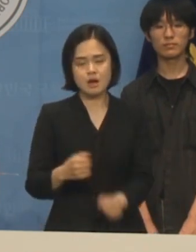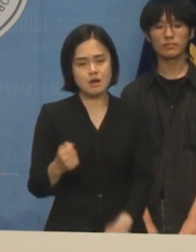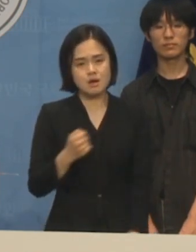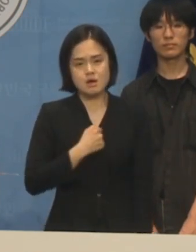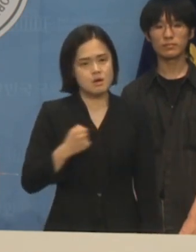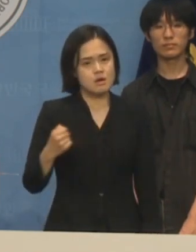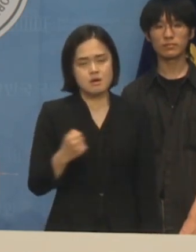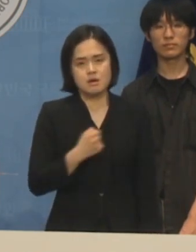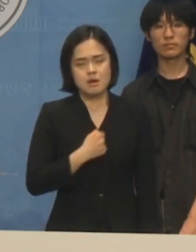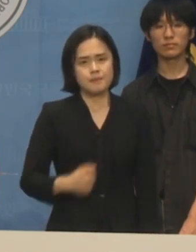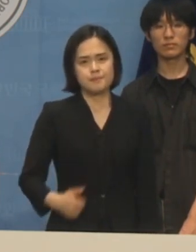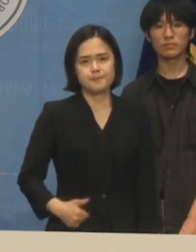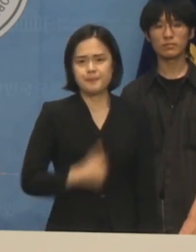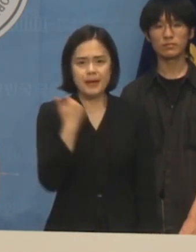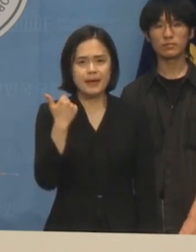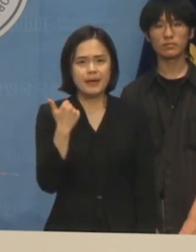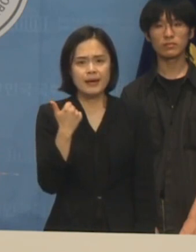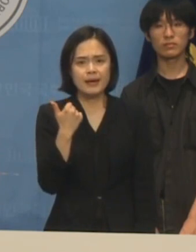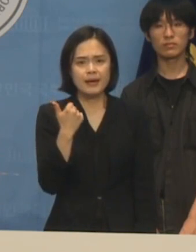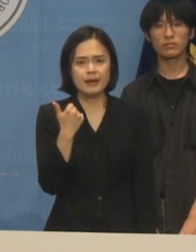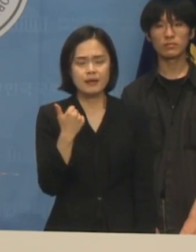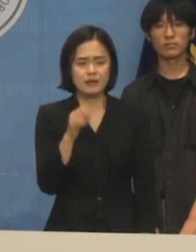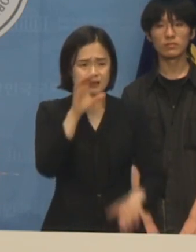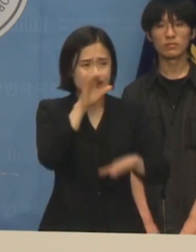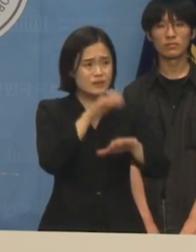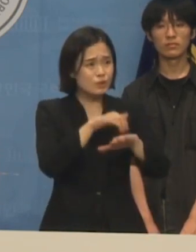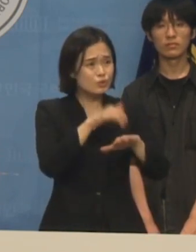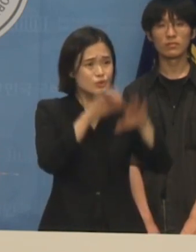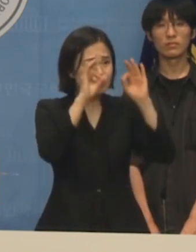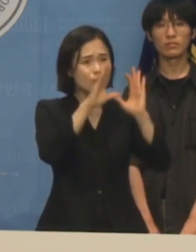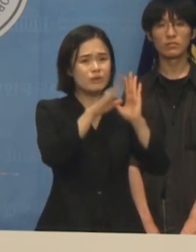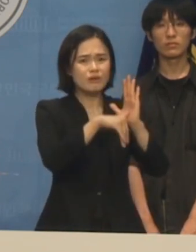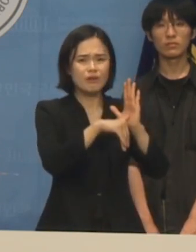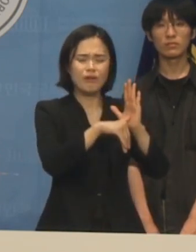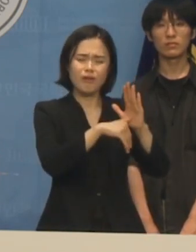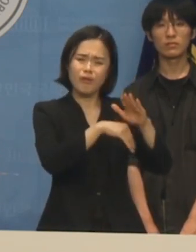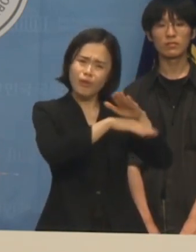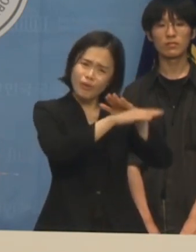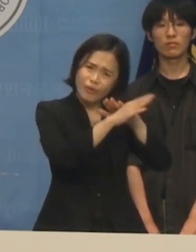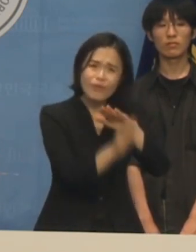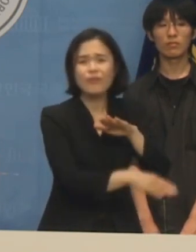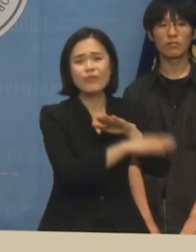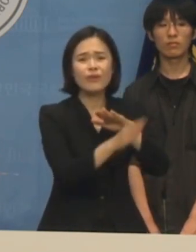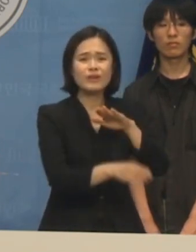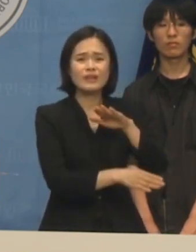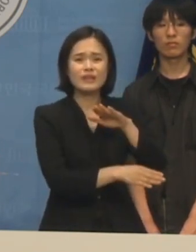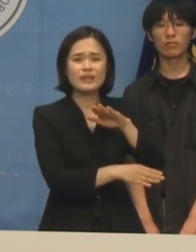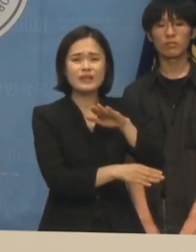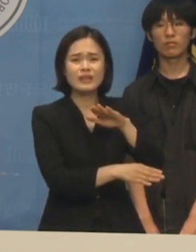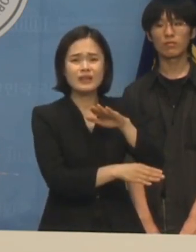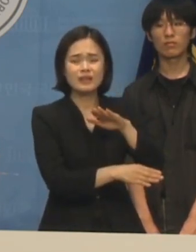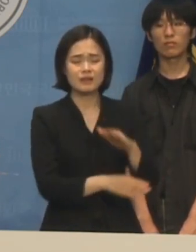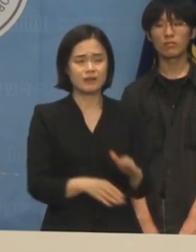있습니다. 역대급 날림 연수, 한심한 연수 운영, 교실이 아니라 교육부 혁명이